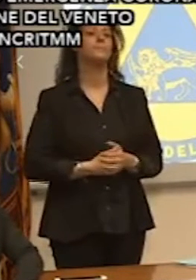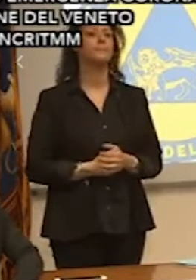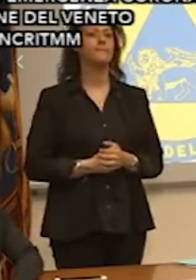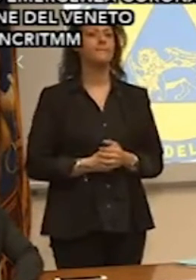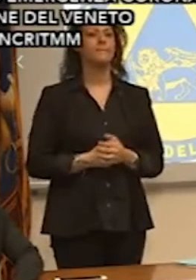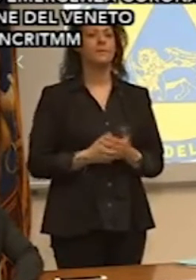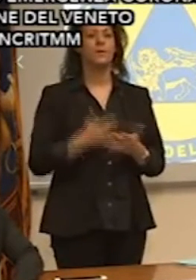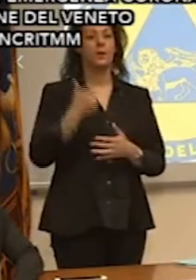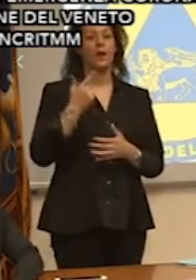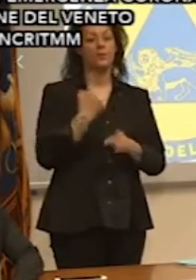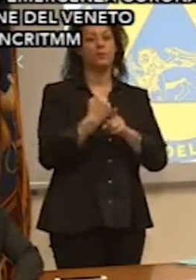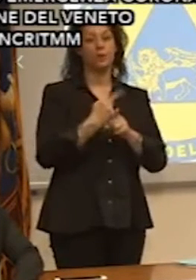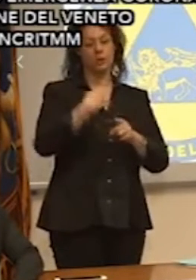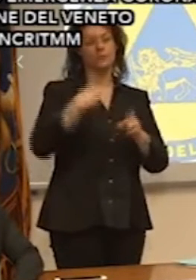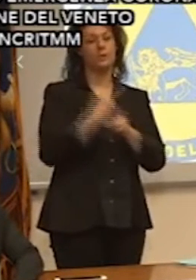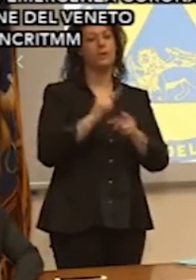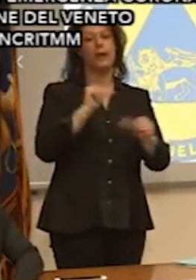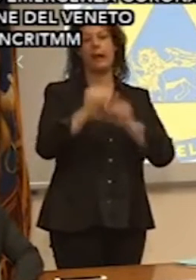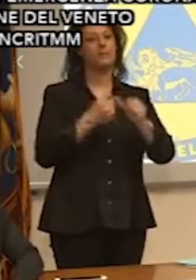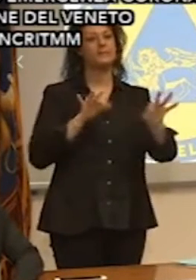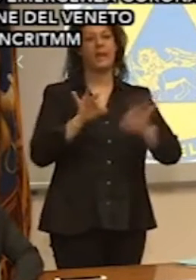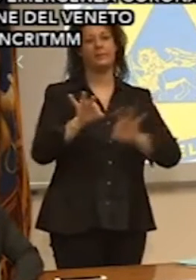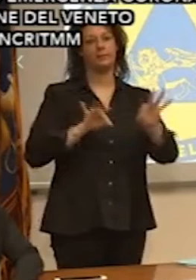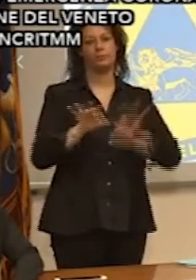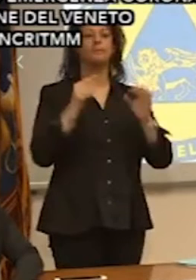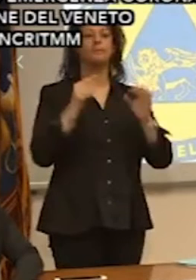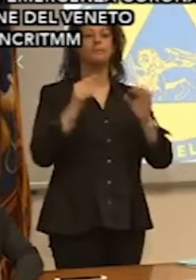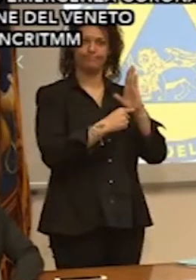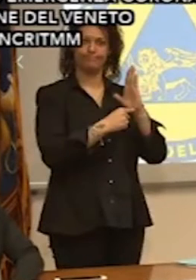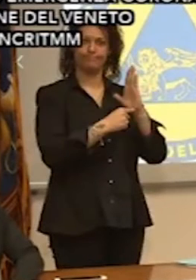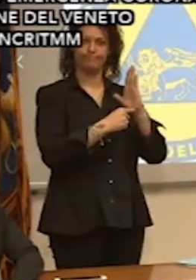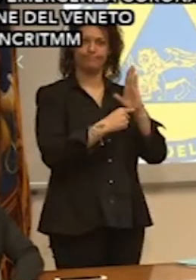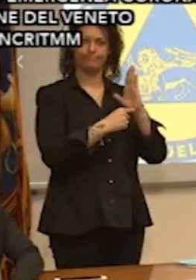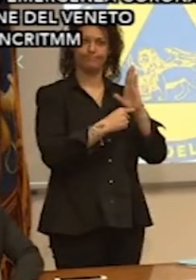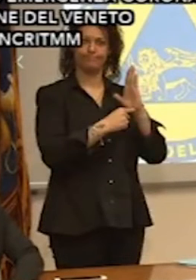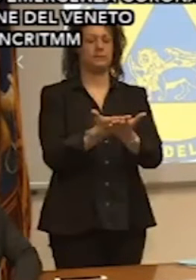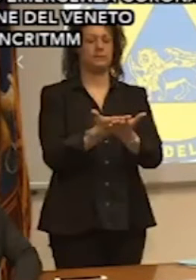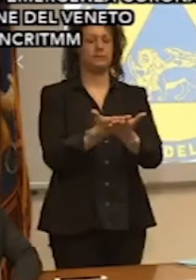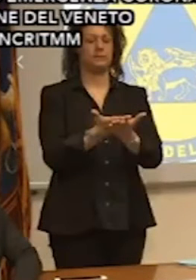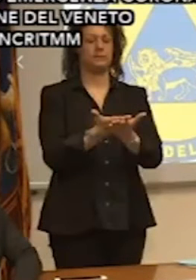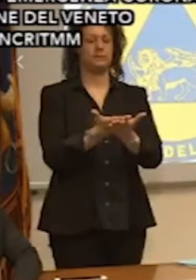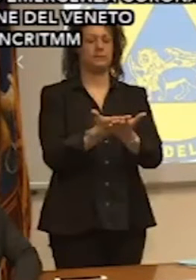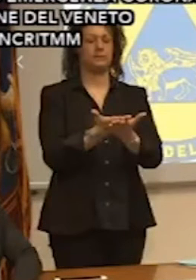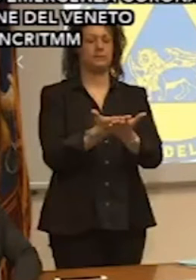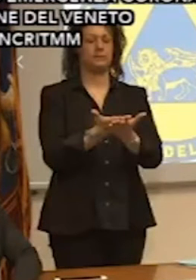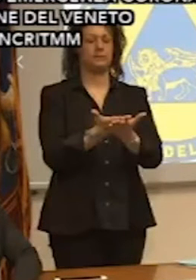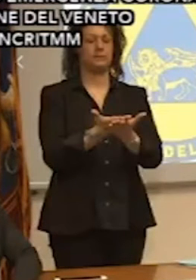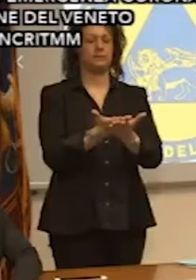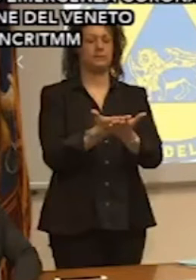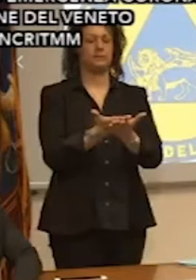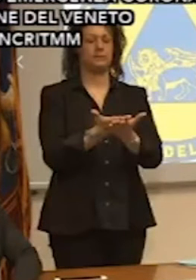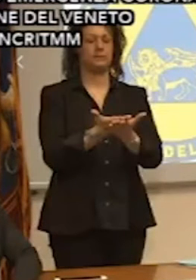la strategia cambia. Tant'è vero che stiamo scrivendo l'ordinanza, domani immagino che la presenteremo,